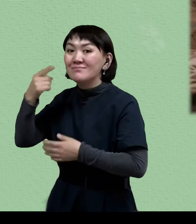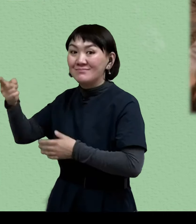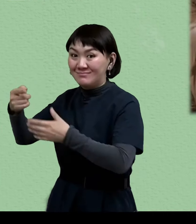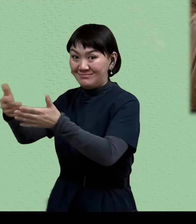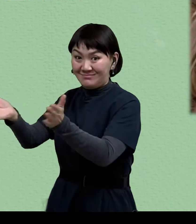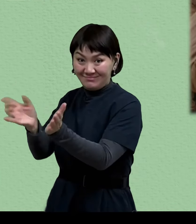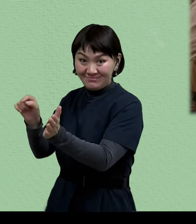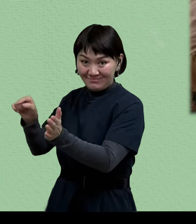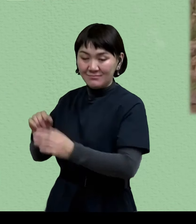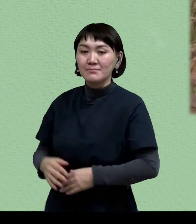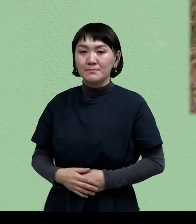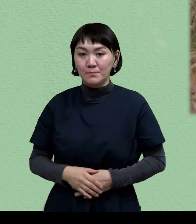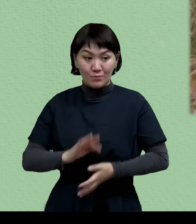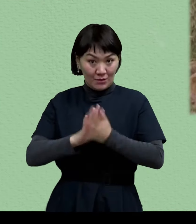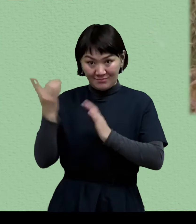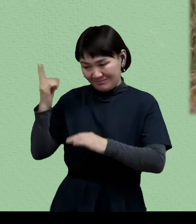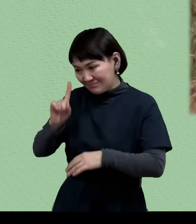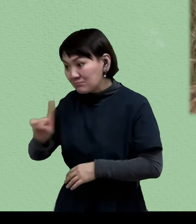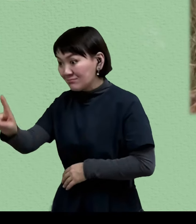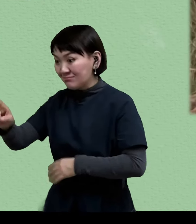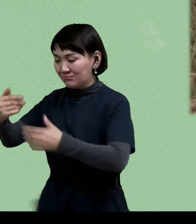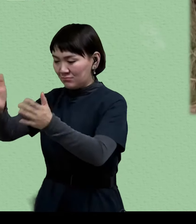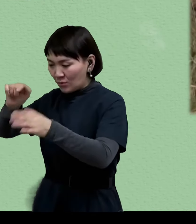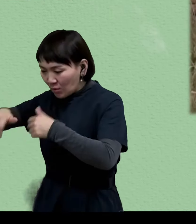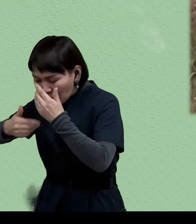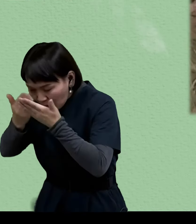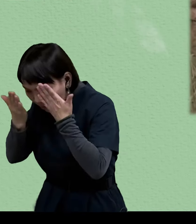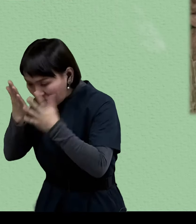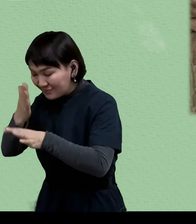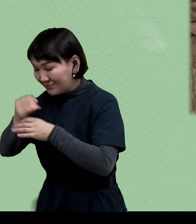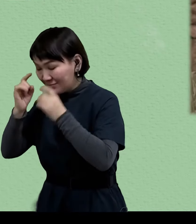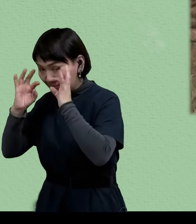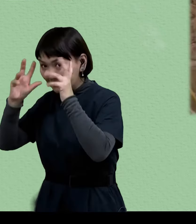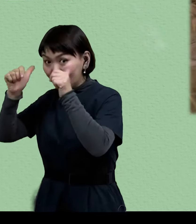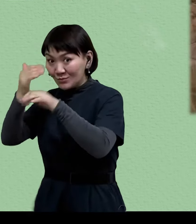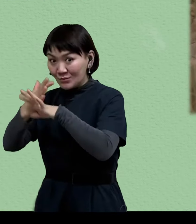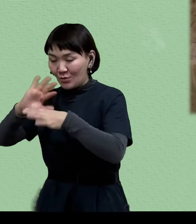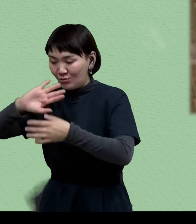Тэр явж угаагаад хараатай болоод эргэж иржээ.